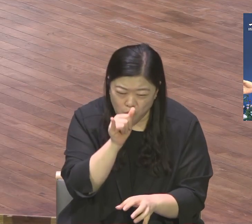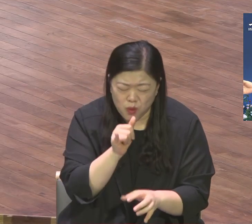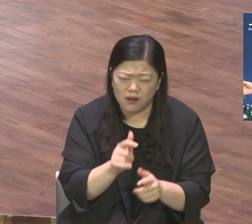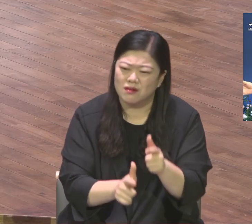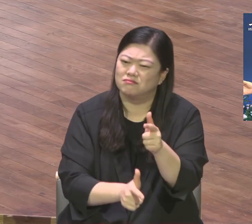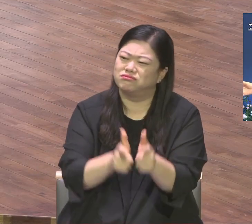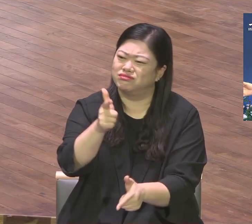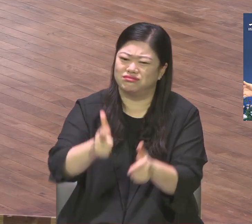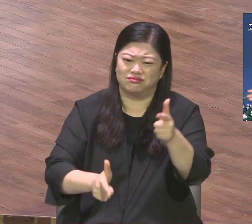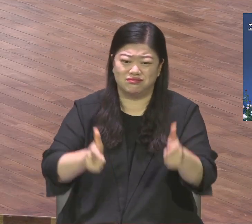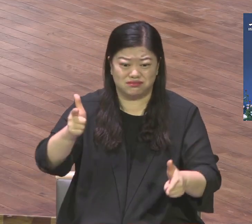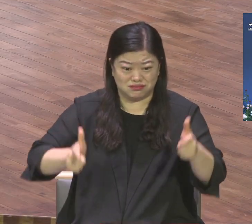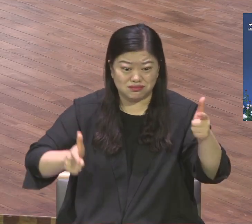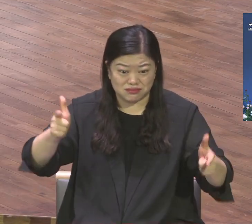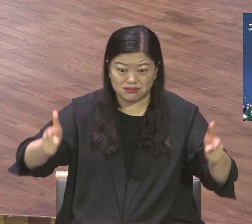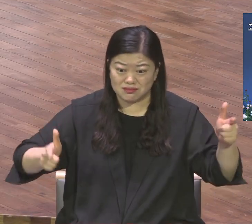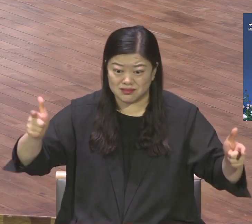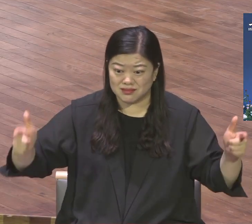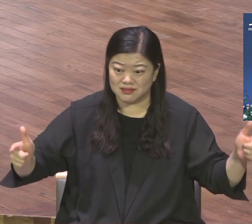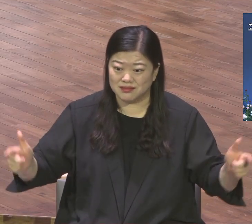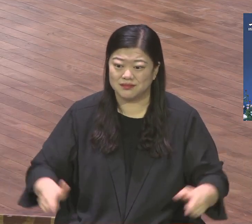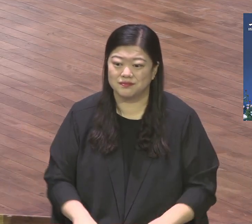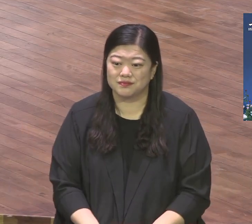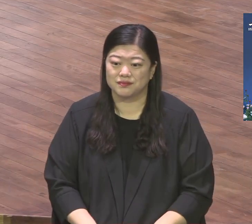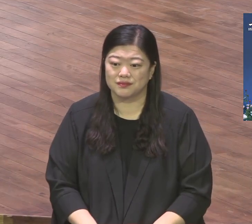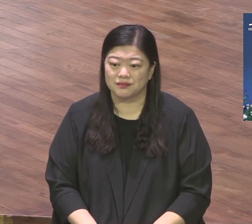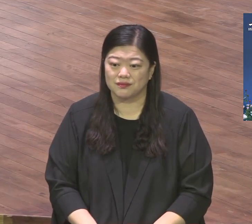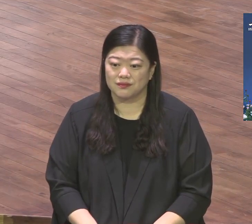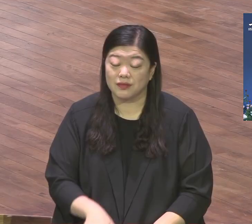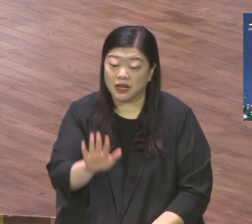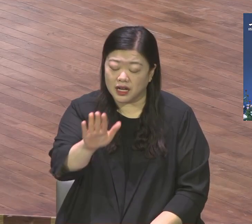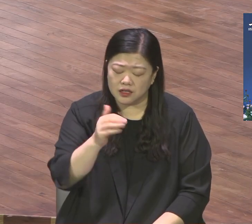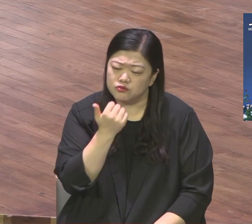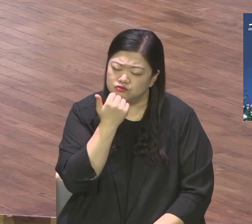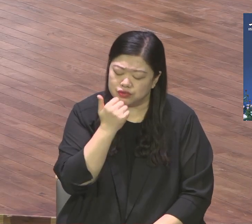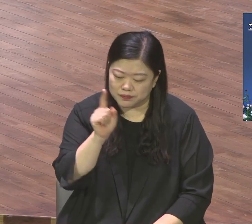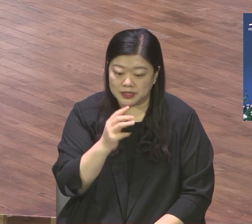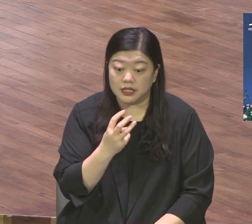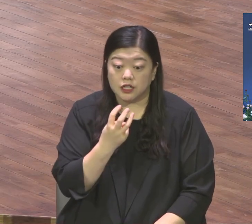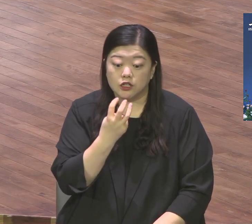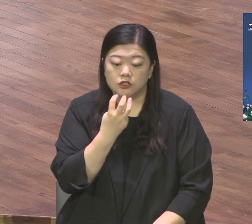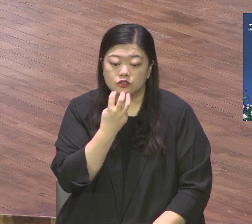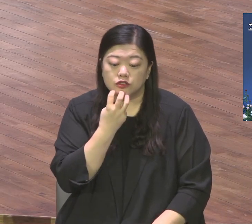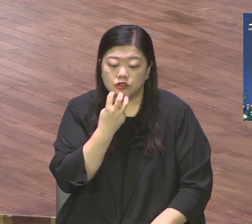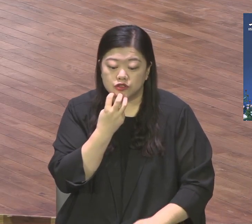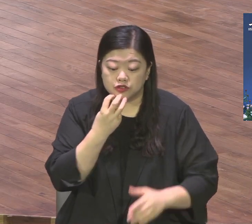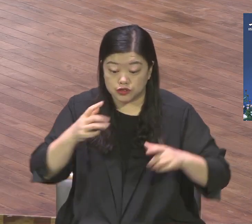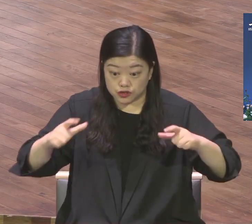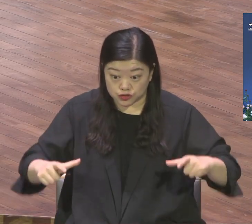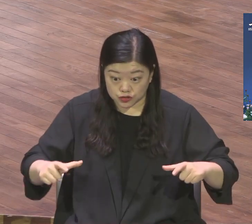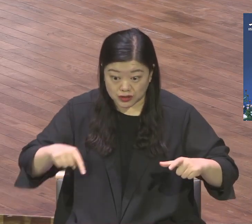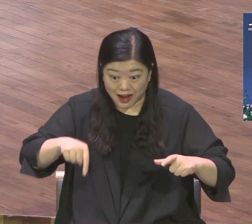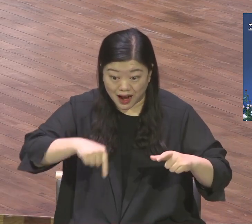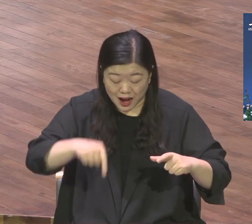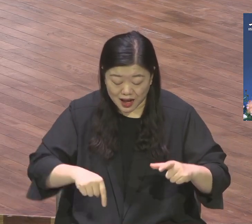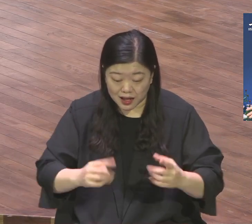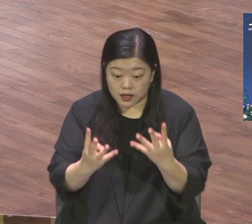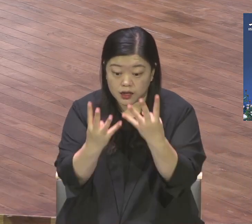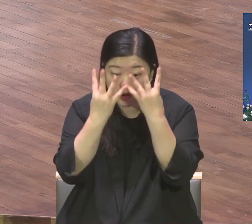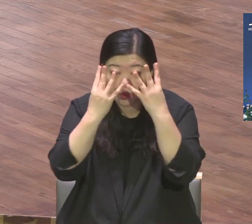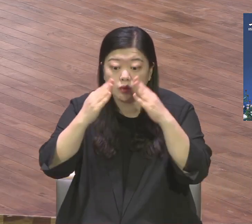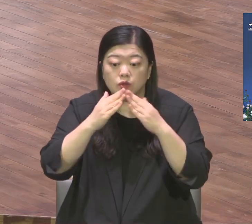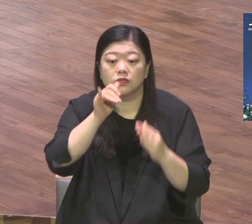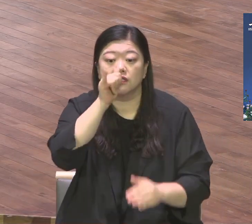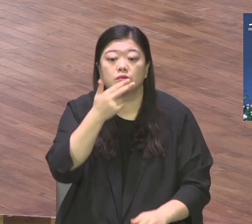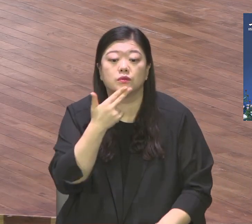많은 사람들이 같이 있어요. 왜냐? 같은 서울 시민인데 같은 대한민국 사람인데 어떤 사람은 자유롭고 어떤 사람은